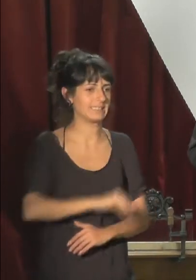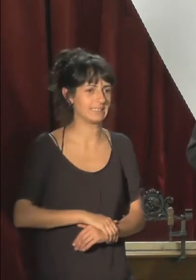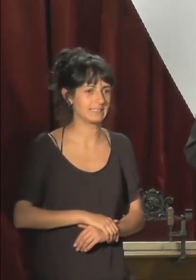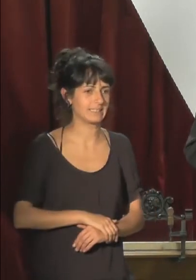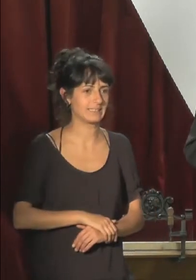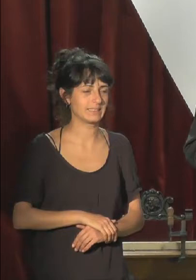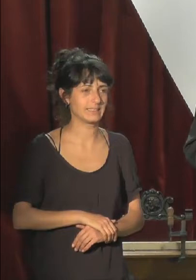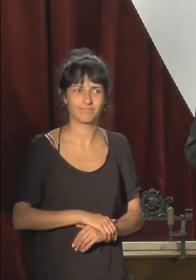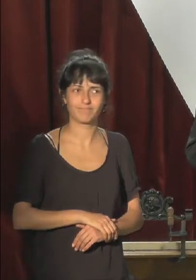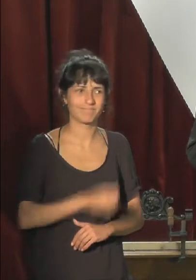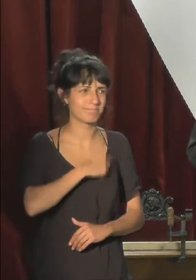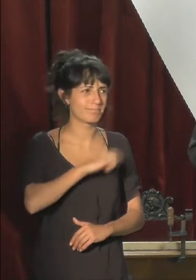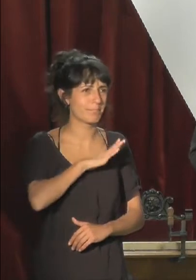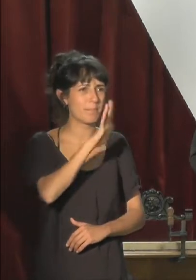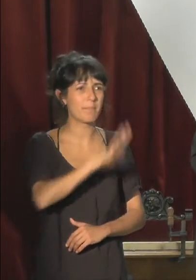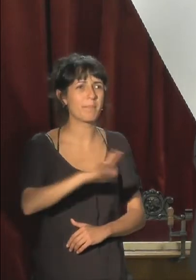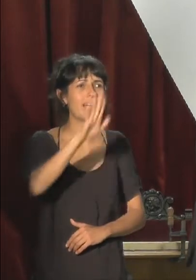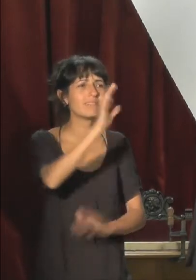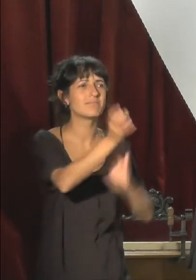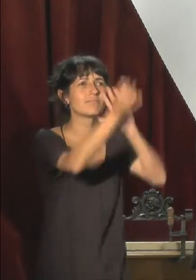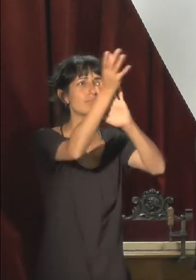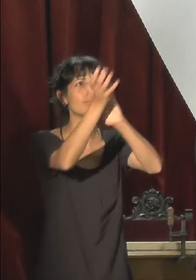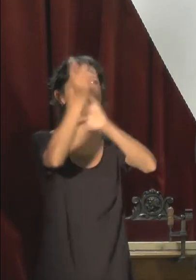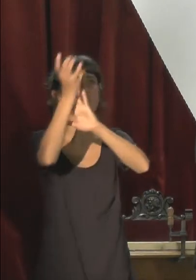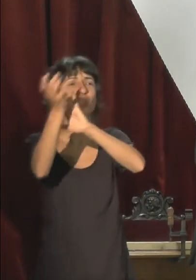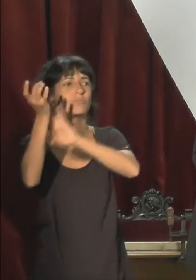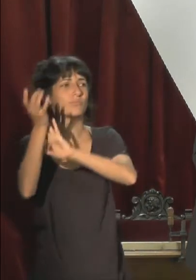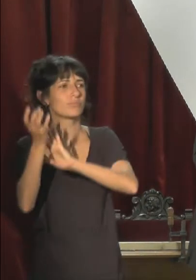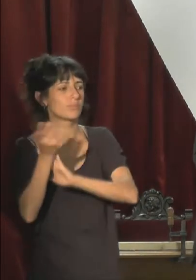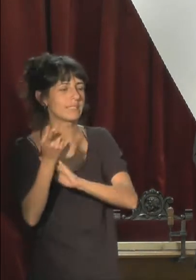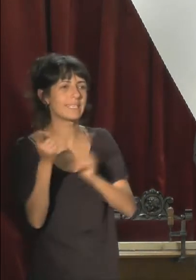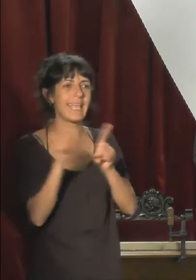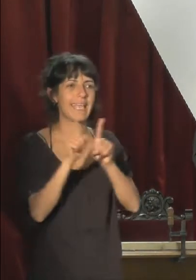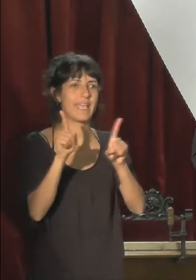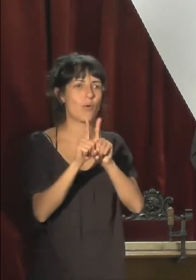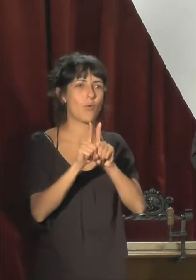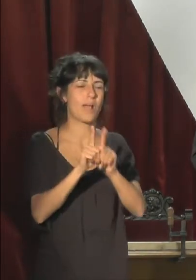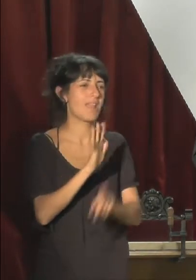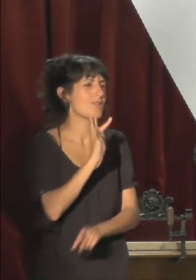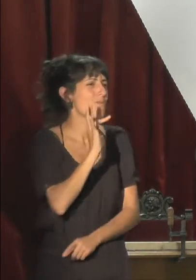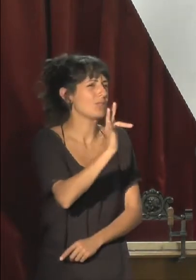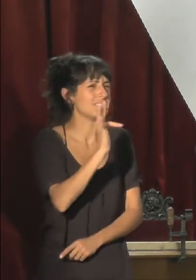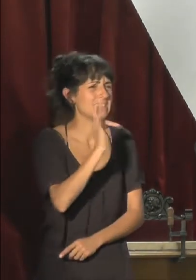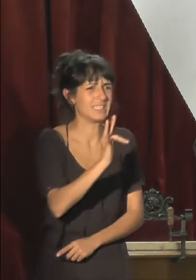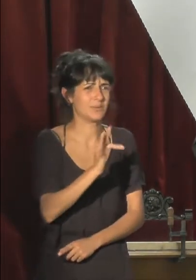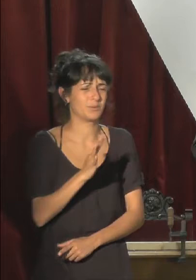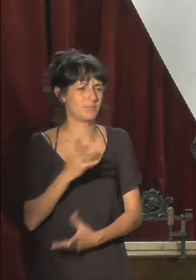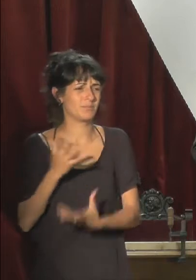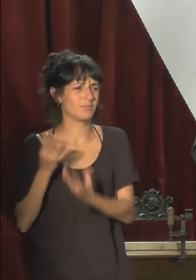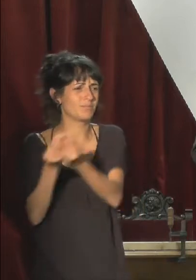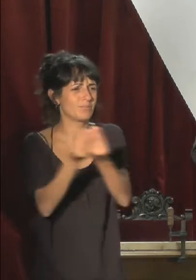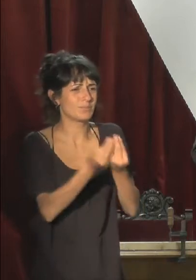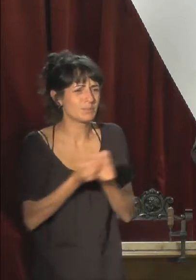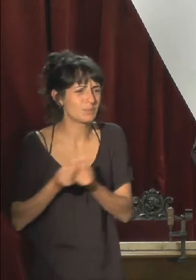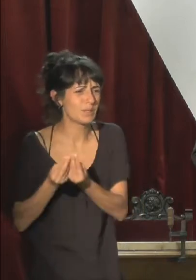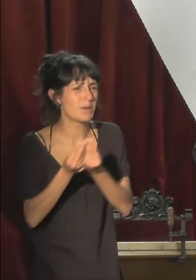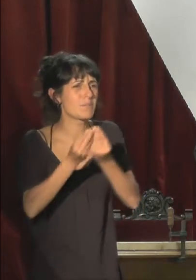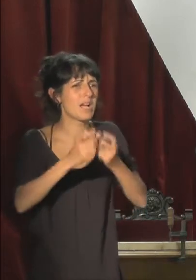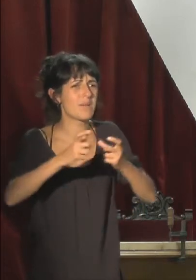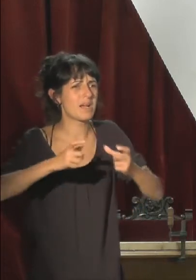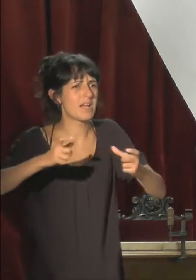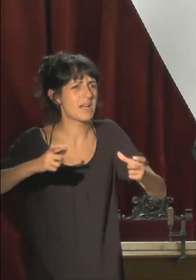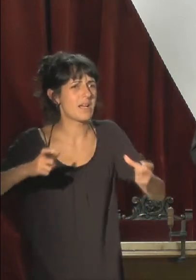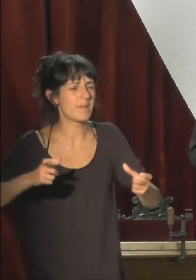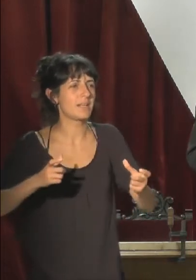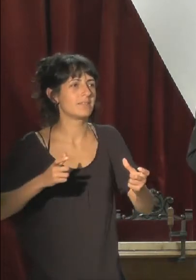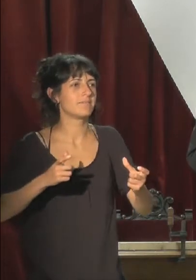este ámbito positivo de suma e de multiplicación de